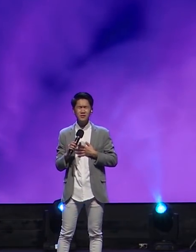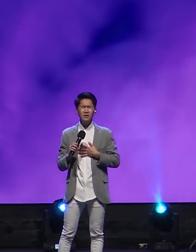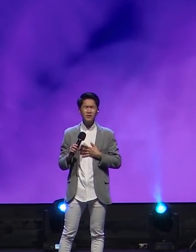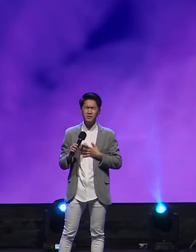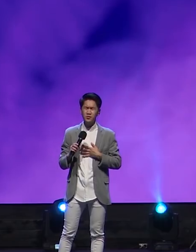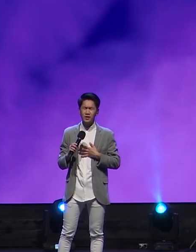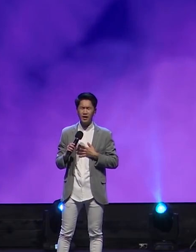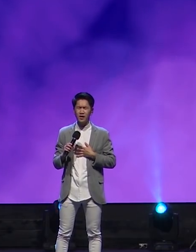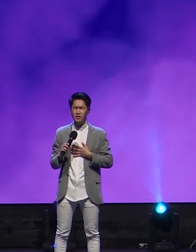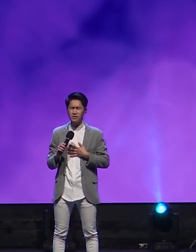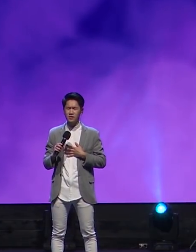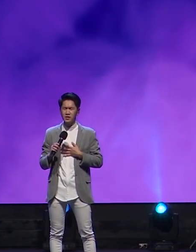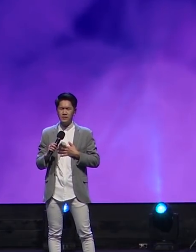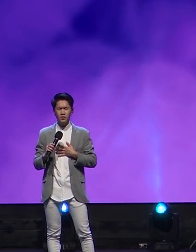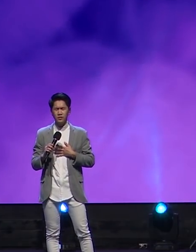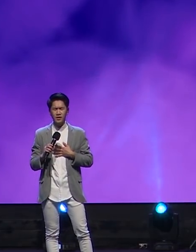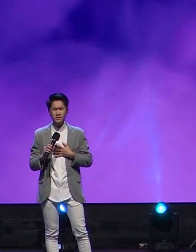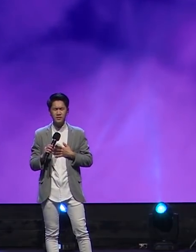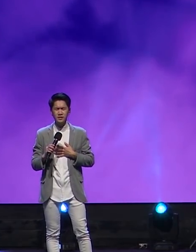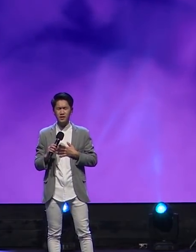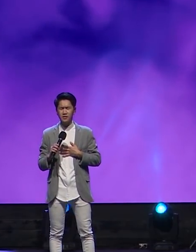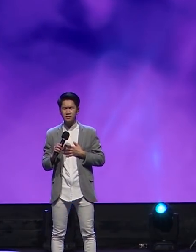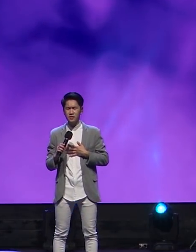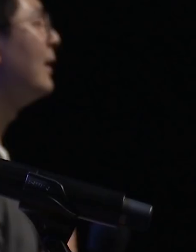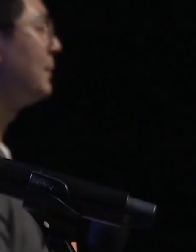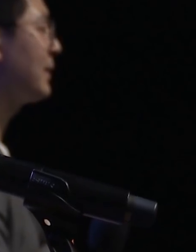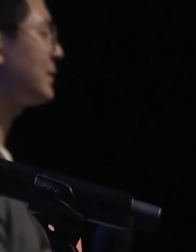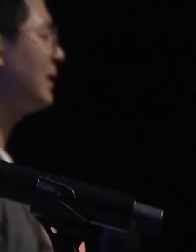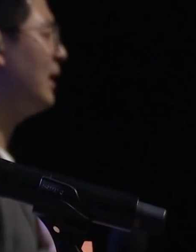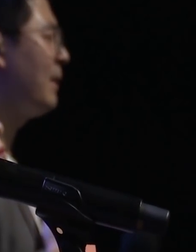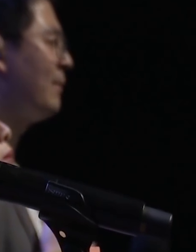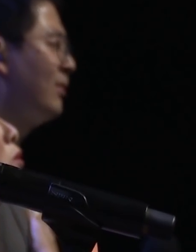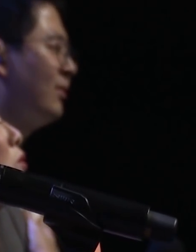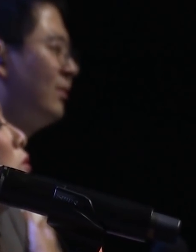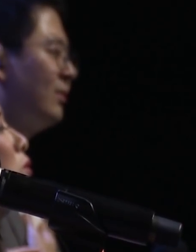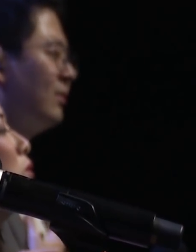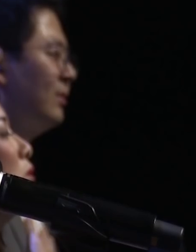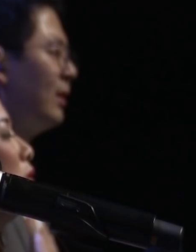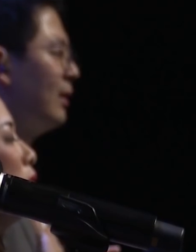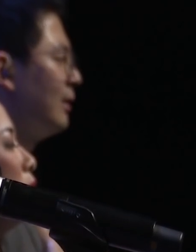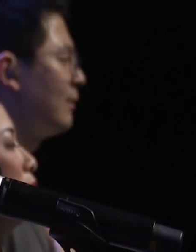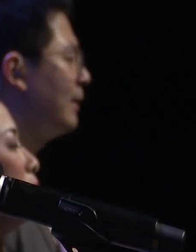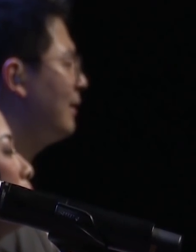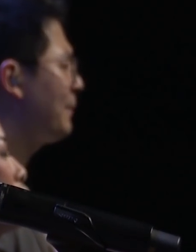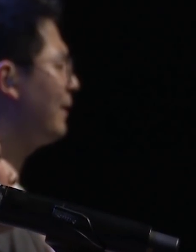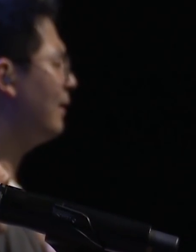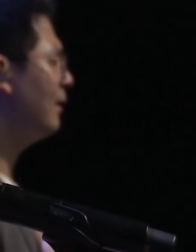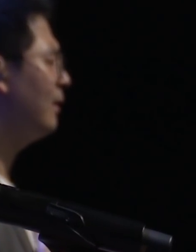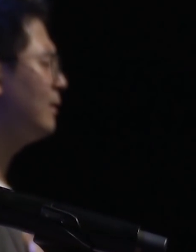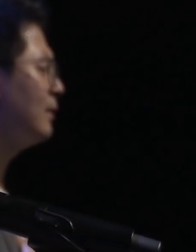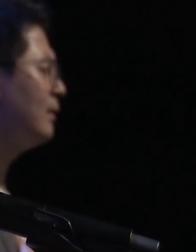menyembuhkan yang terluka. Ku kan tenang bersama-Mu, Bapa.